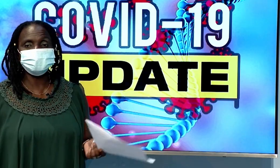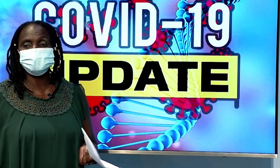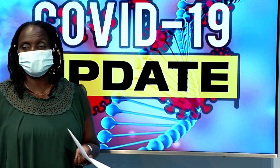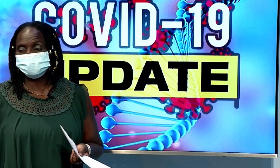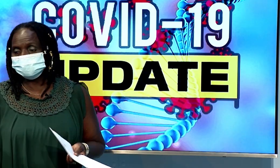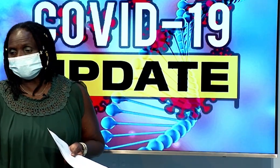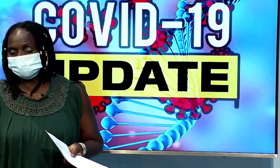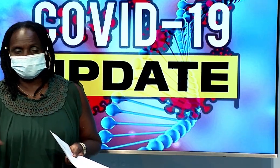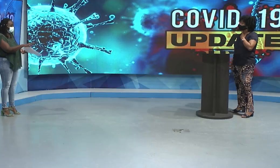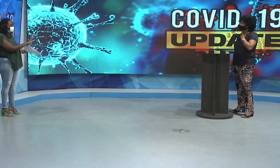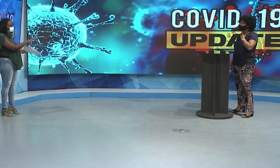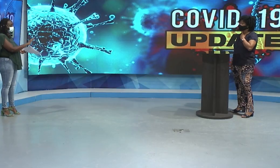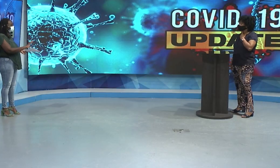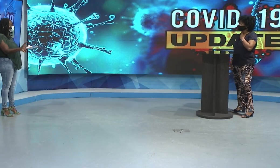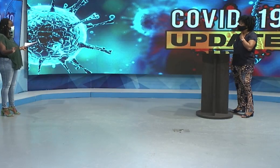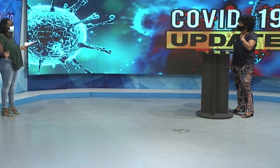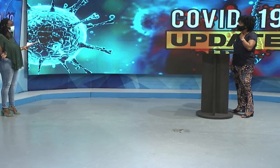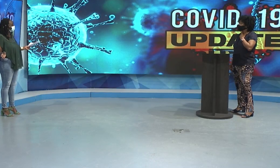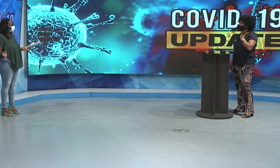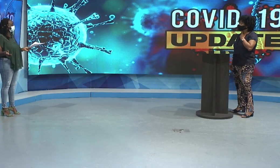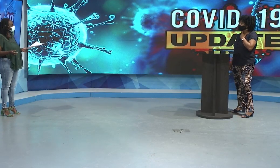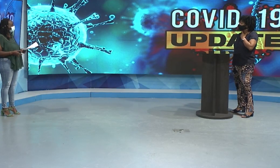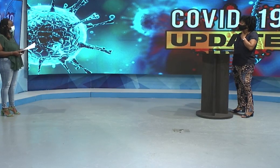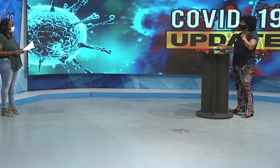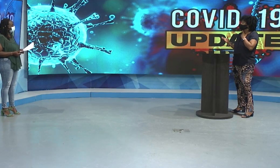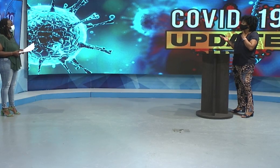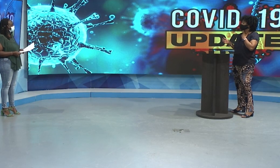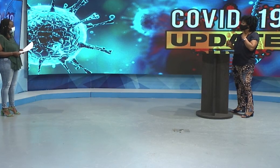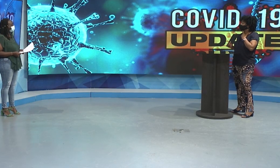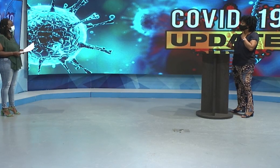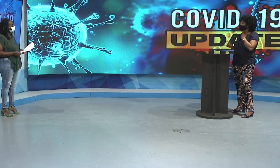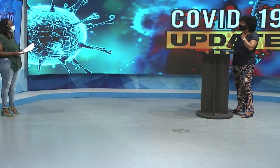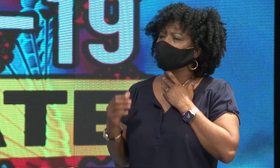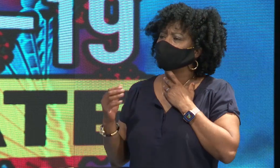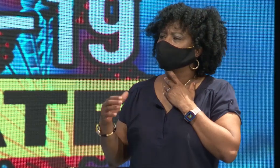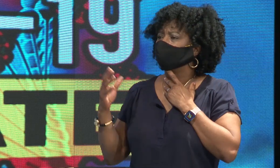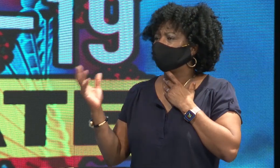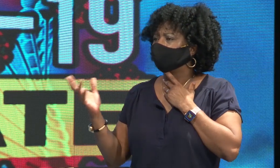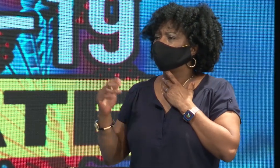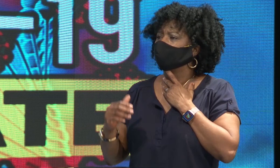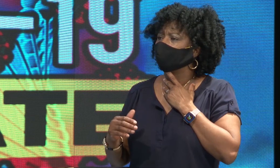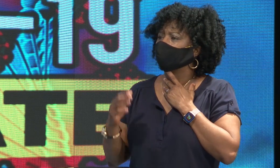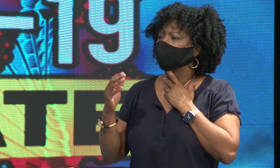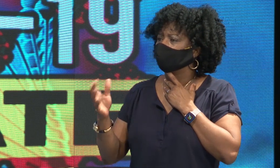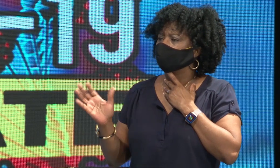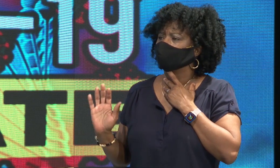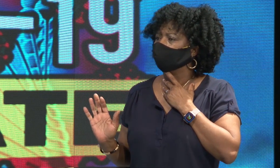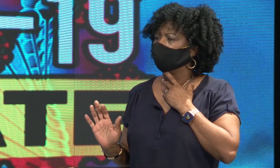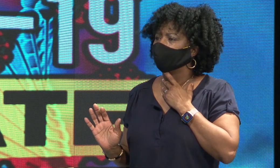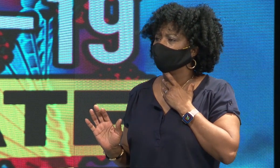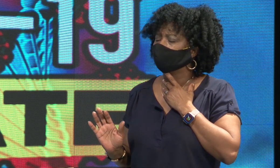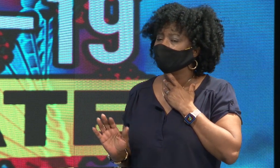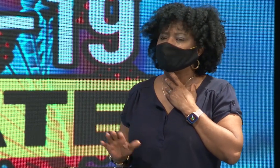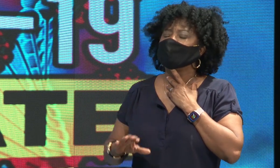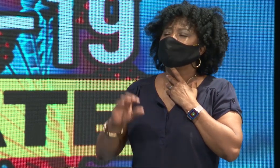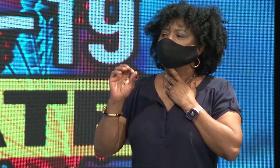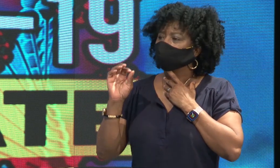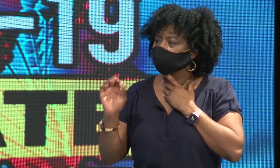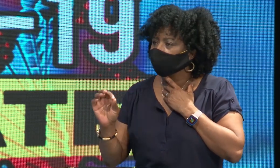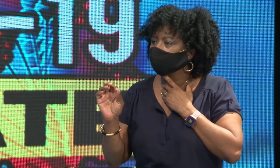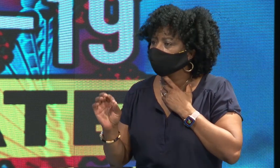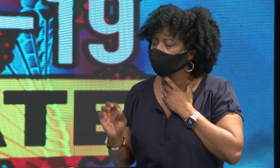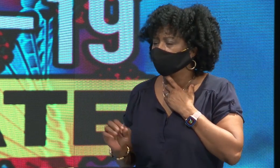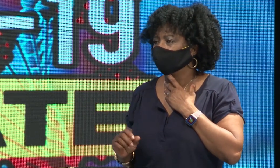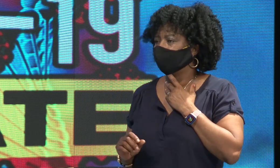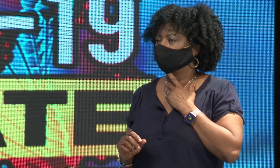Nee, hij gaat niet kijken, jij bent arm of jij bent rijk. Nee. Dus denk niet dat je onaantastbaar bent. Denk niet dat je Bita kan drinken en dat dat gewoon helpt.